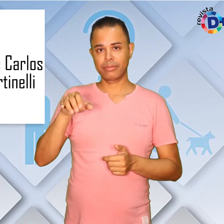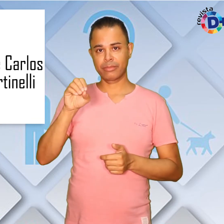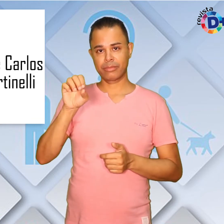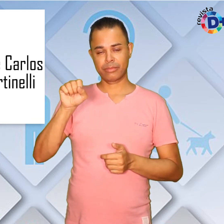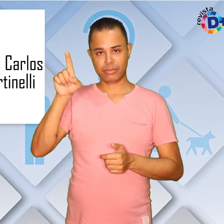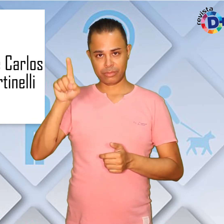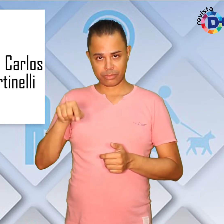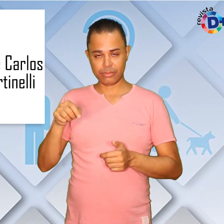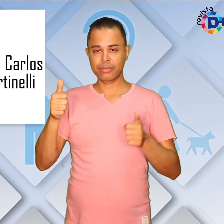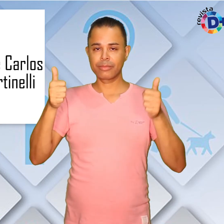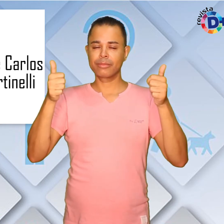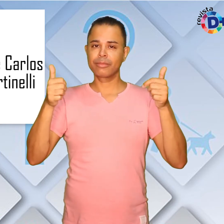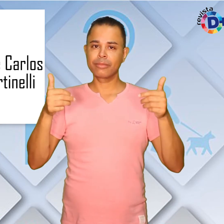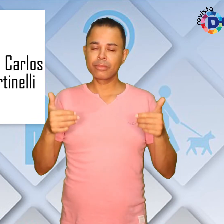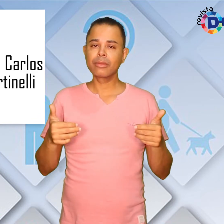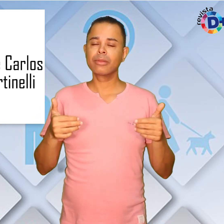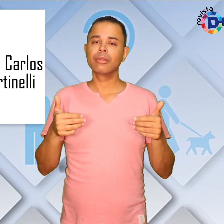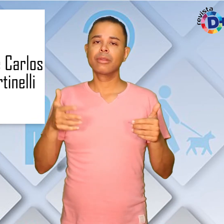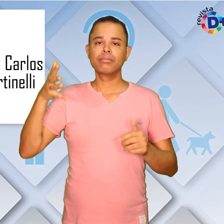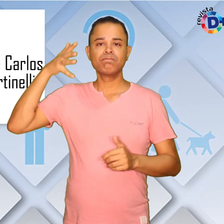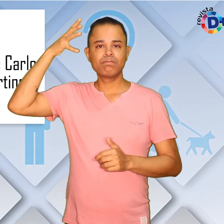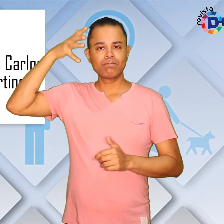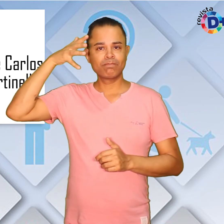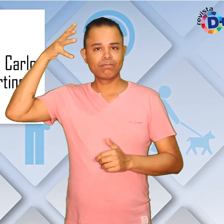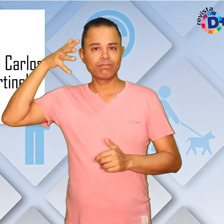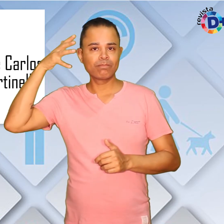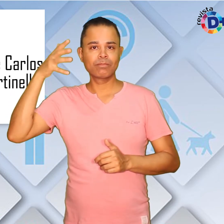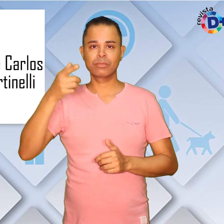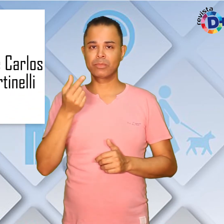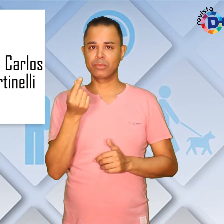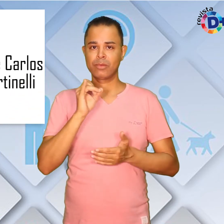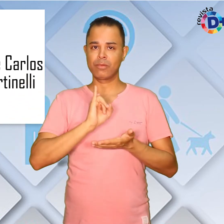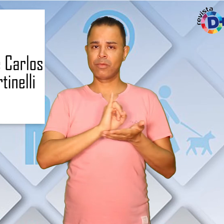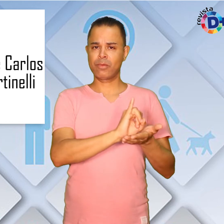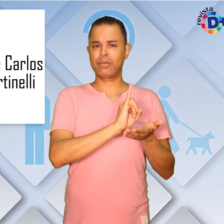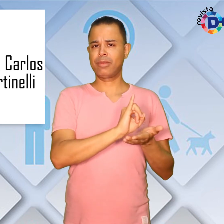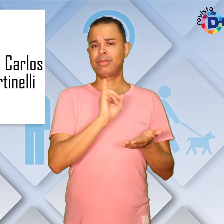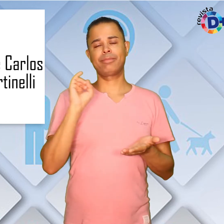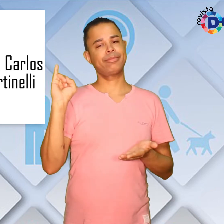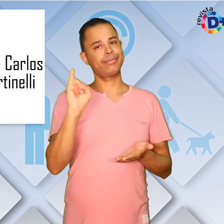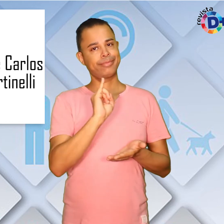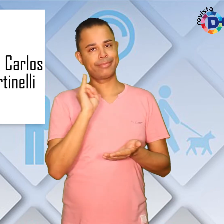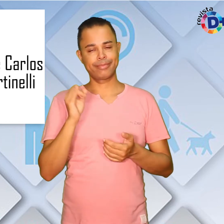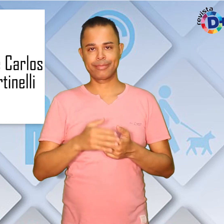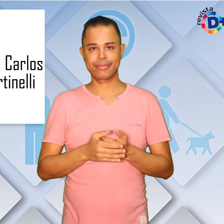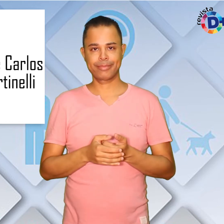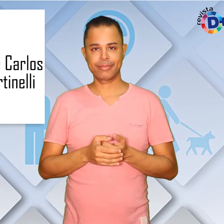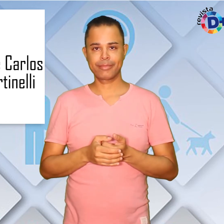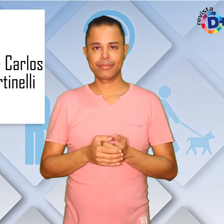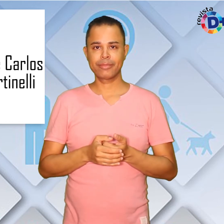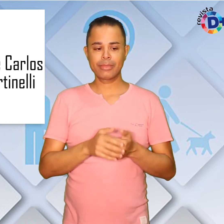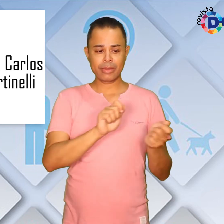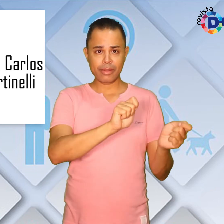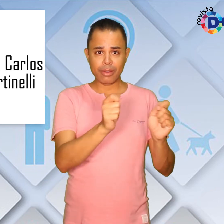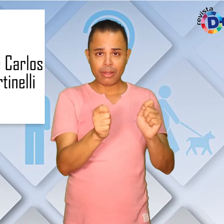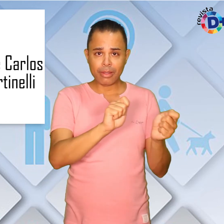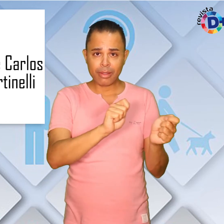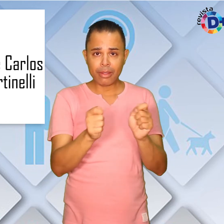martinelli ressalta a importância de investir então é uma configuração inovadora e